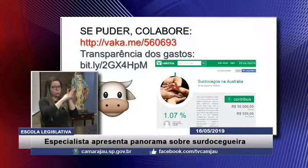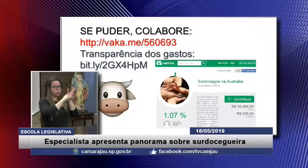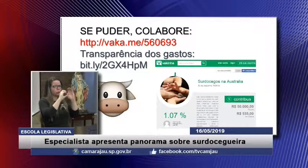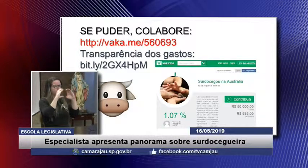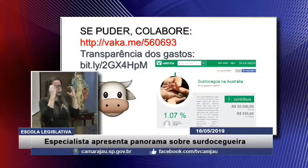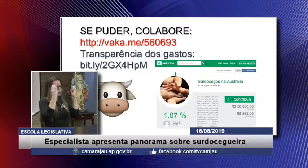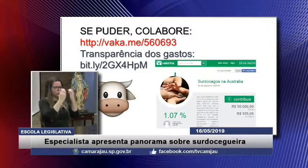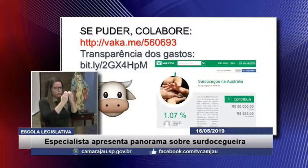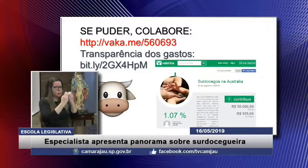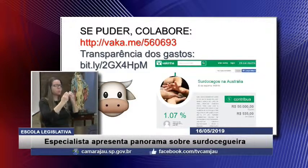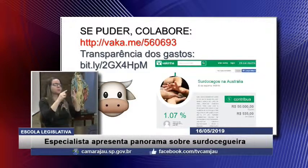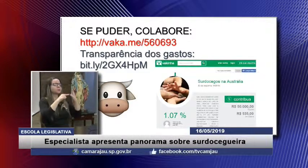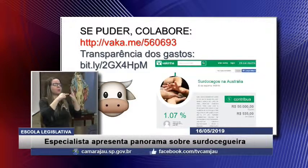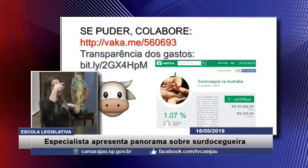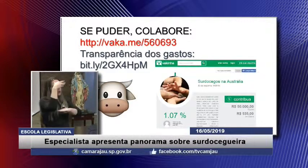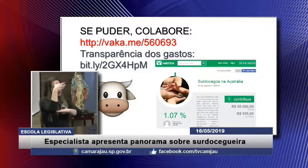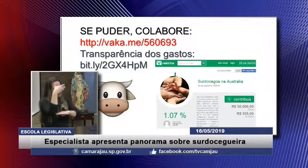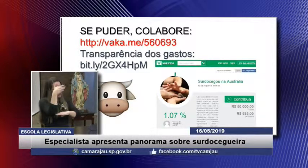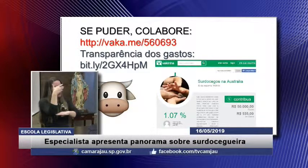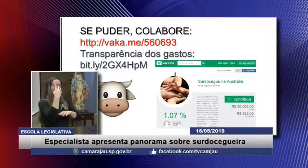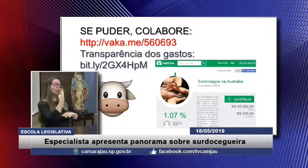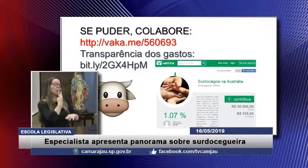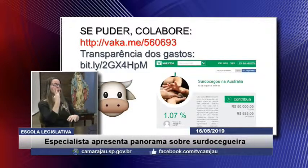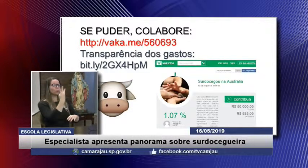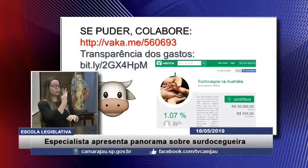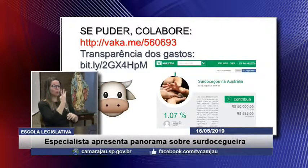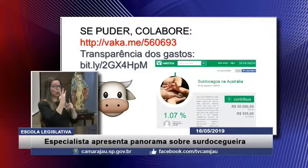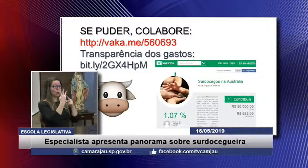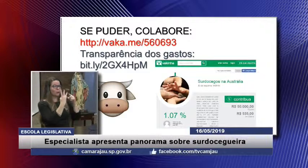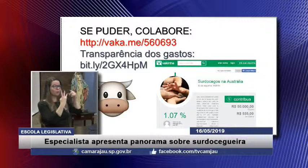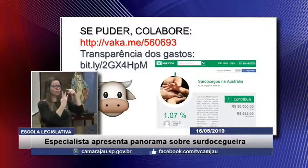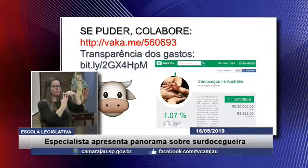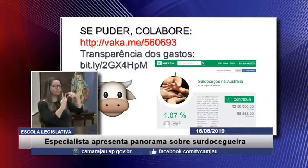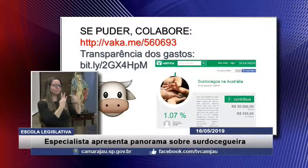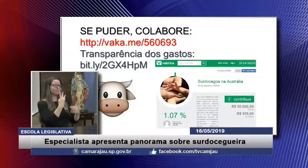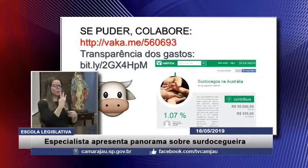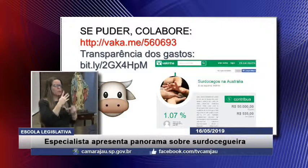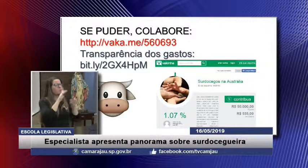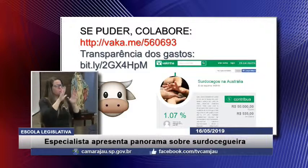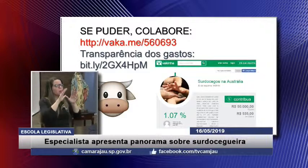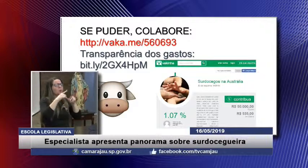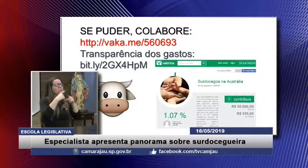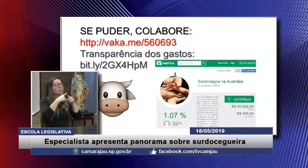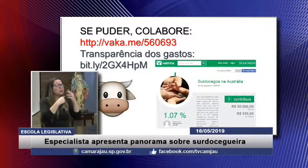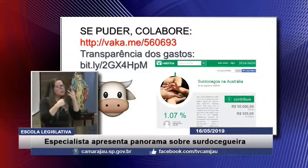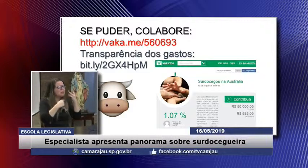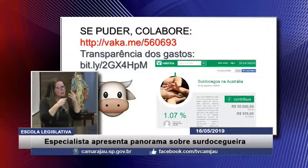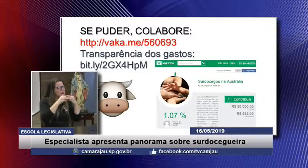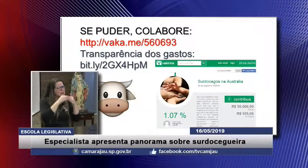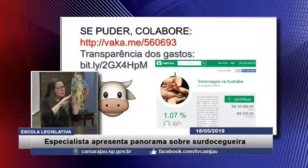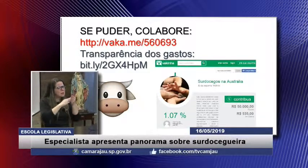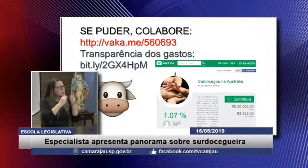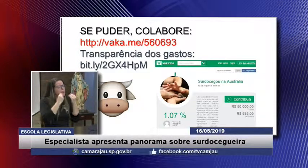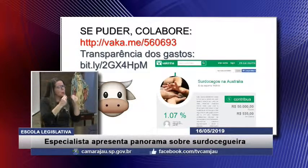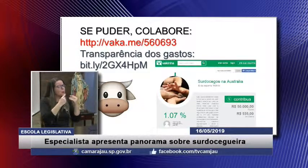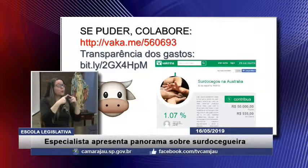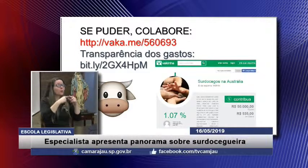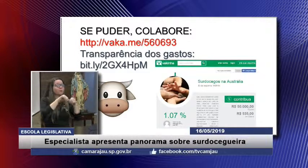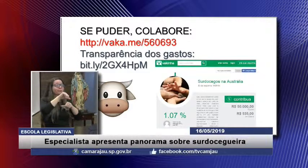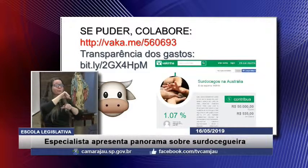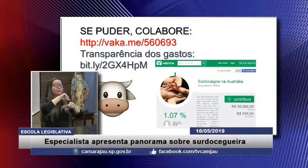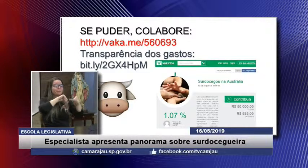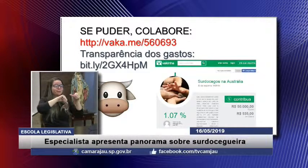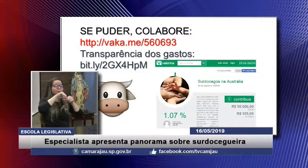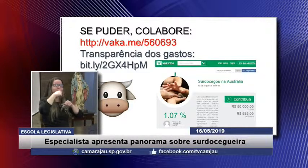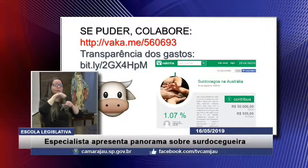ir até a Austrália, é do outro lado do mundo, então você tem inscrição, tem hospedagem, tem alimentação, tem passagem aérea, né? Então às vezes a